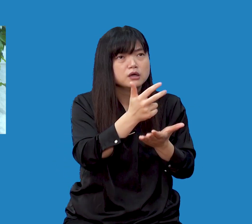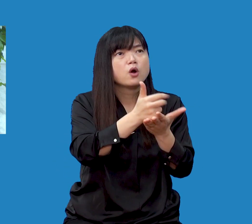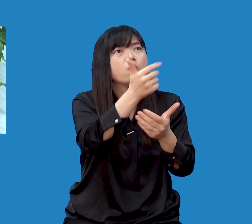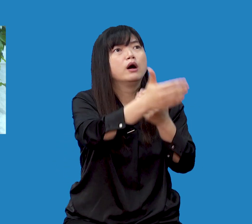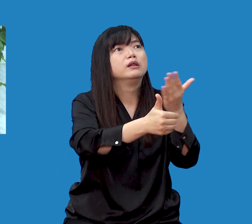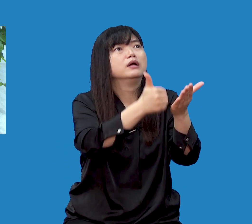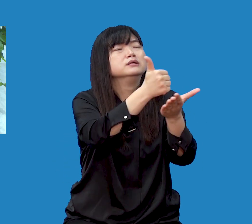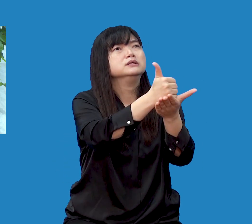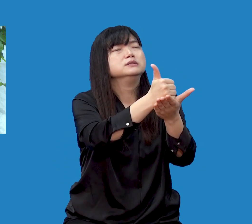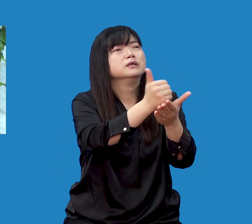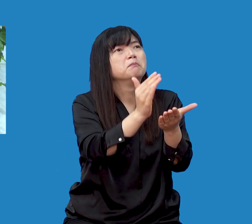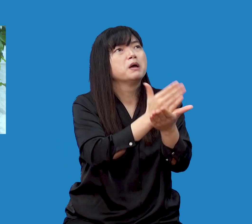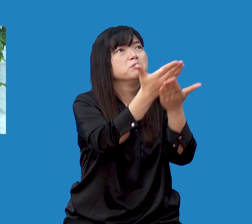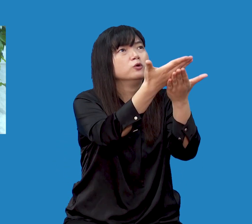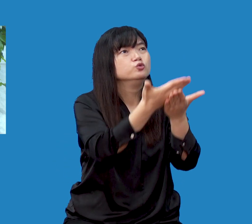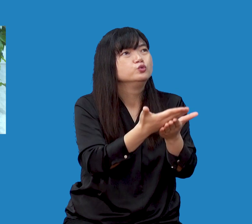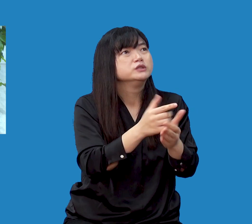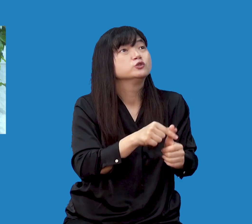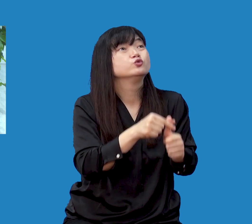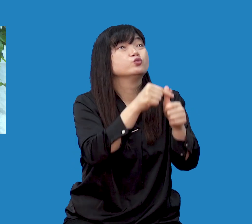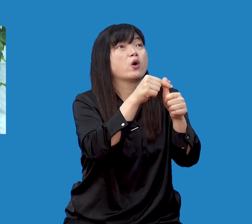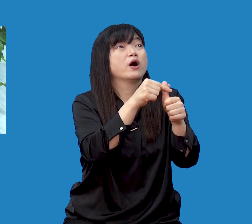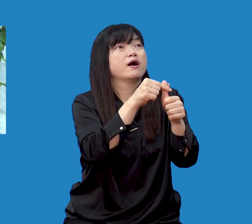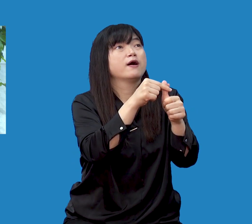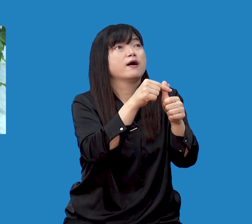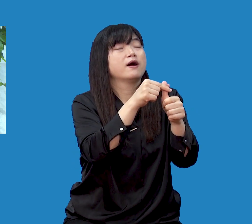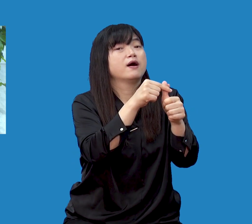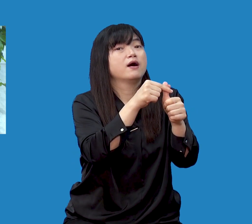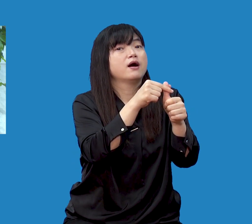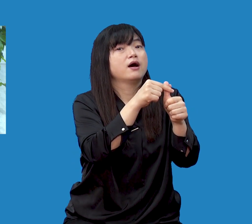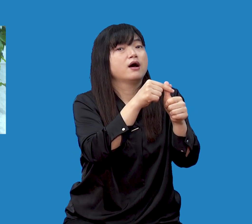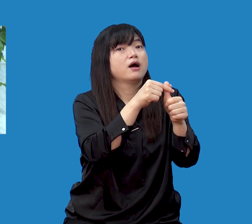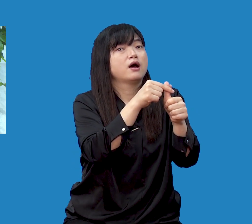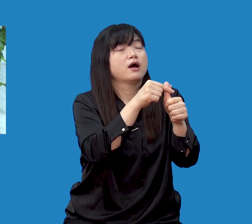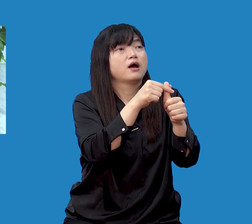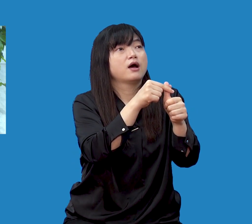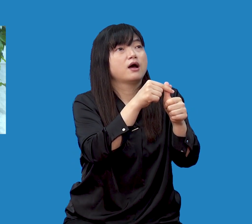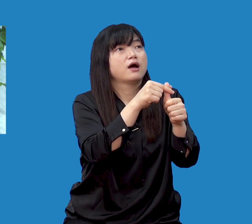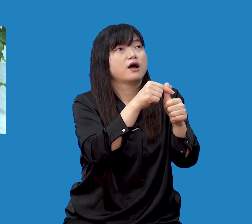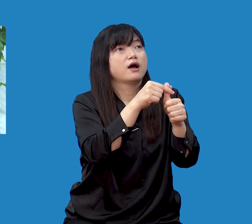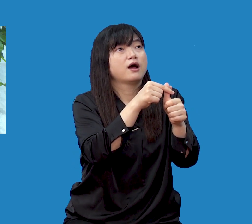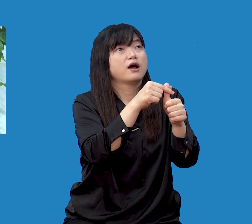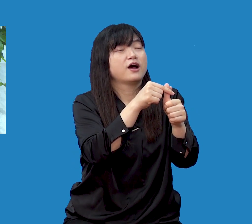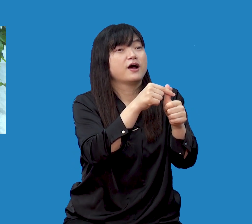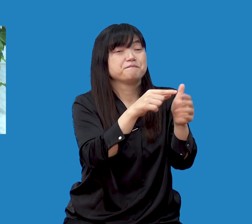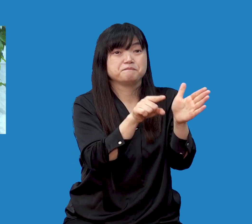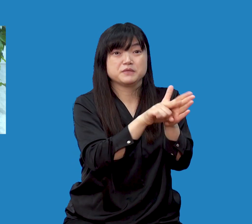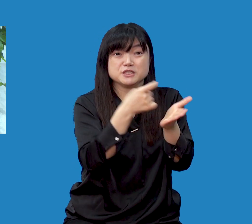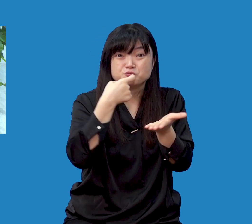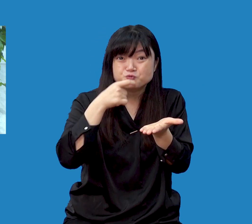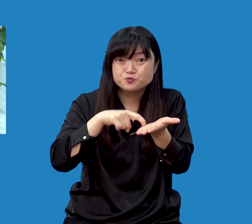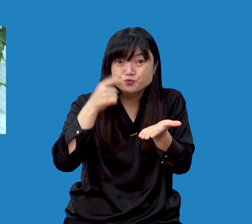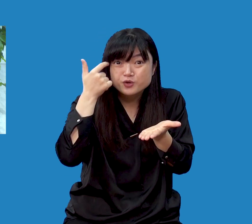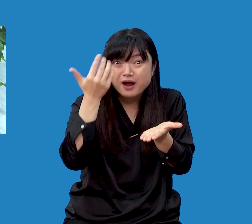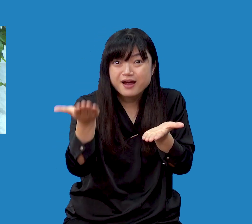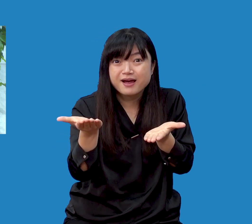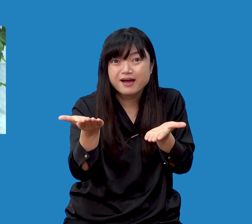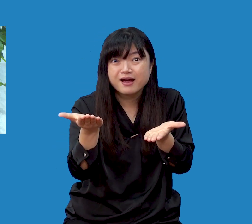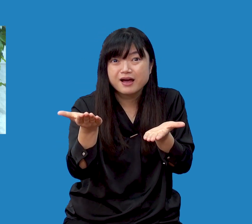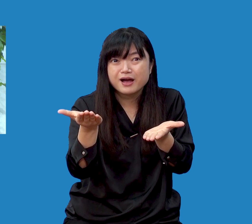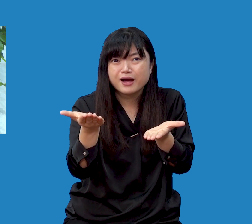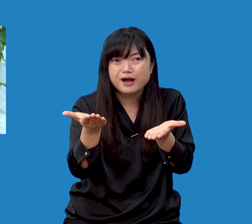야훼 하나님이 베푸시는 구원을 믿기가 쉬운 일이었을까 하는